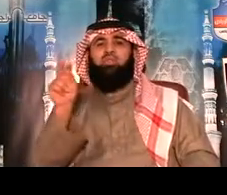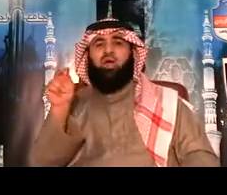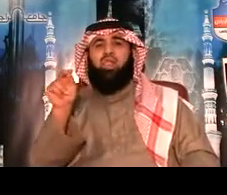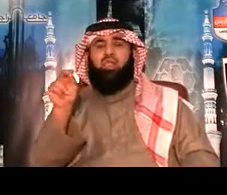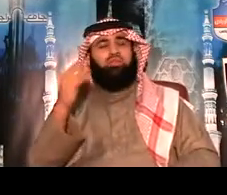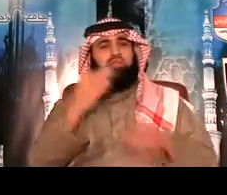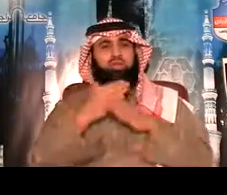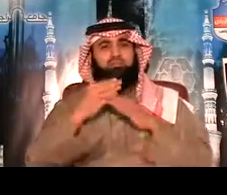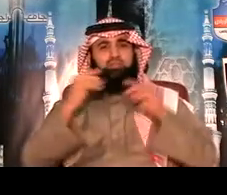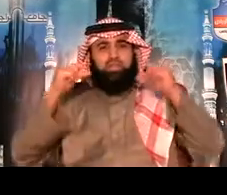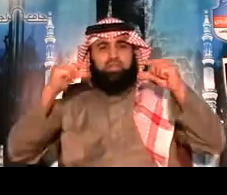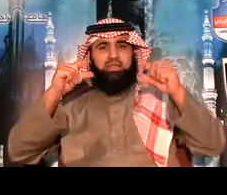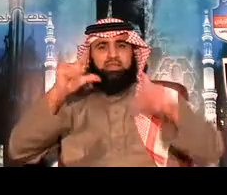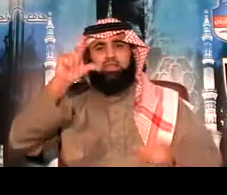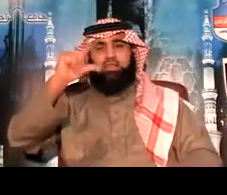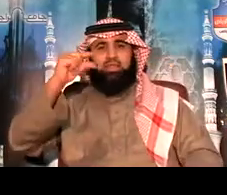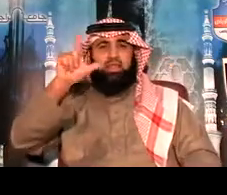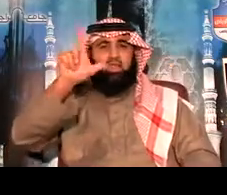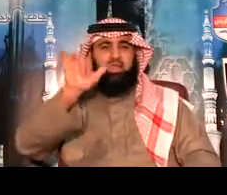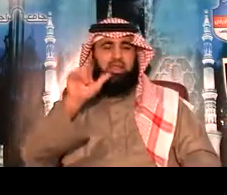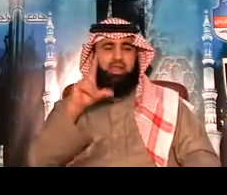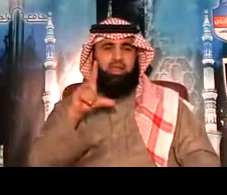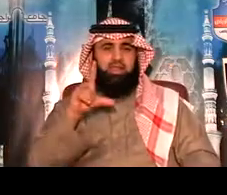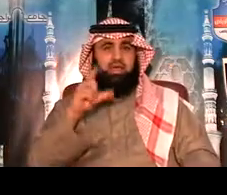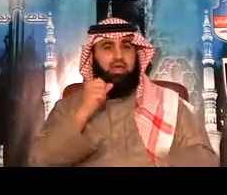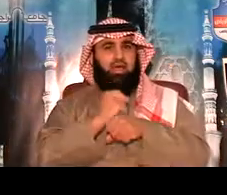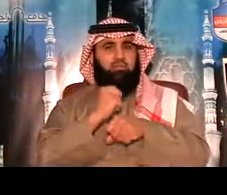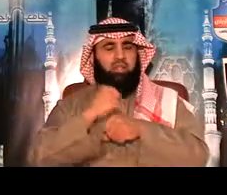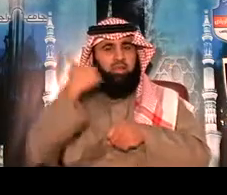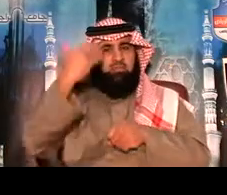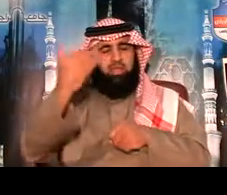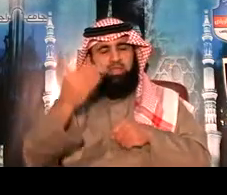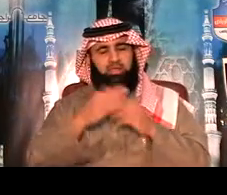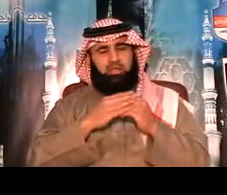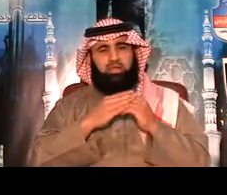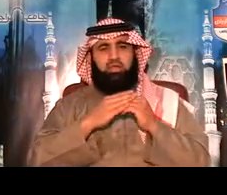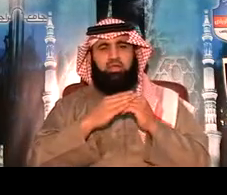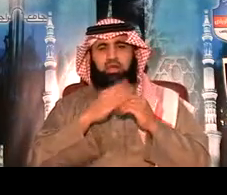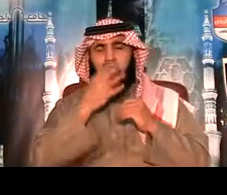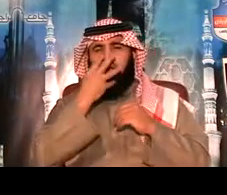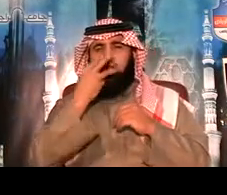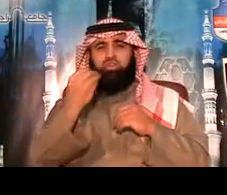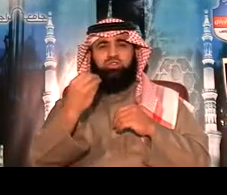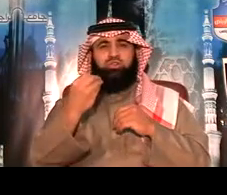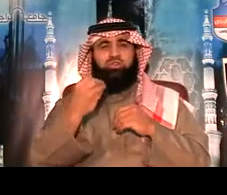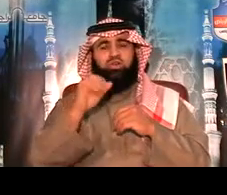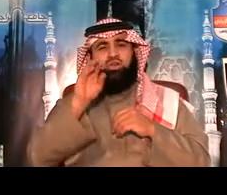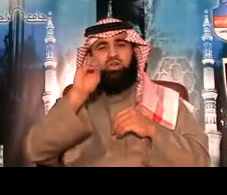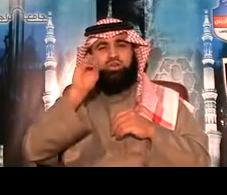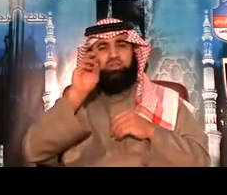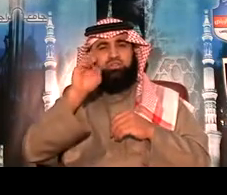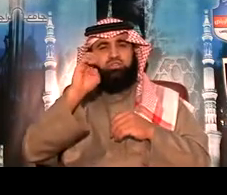دليلا على ما وراءه من الأعمال. فالهجرة مع أنها من أشق التكاليف